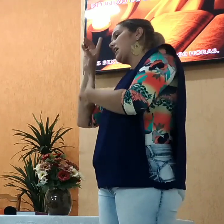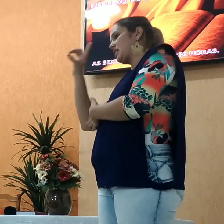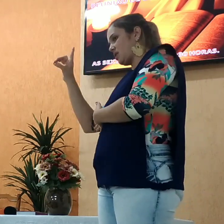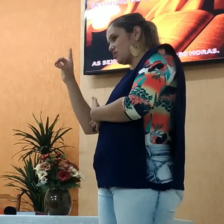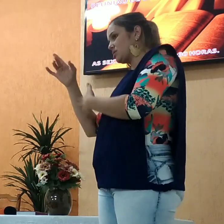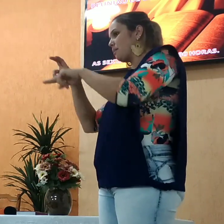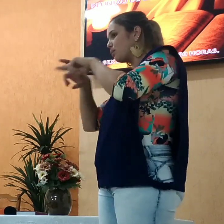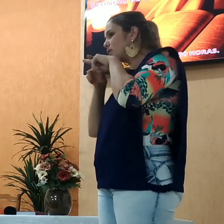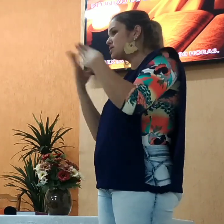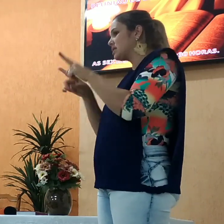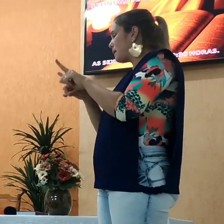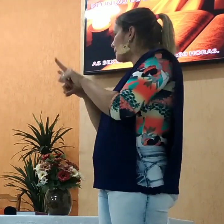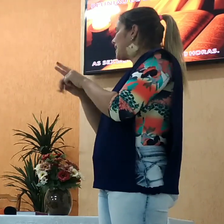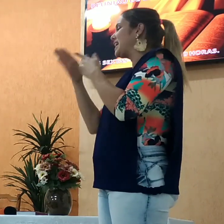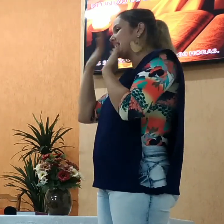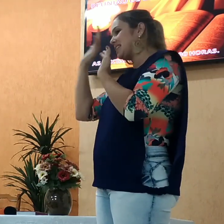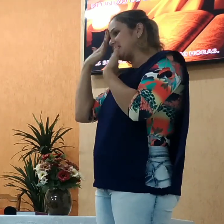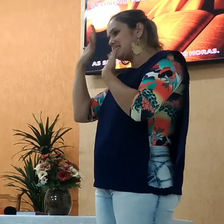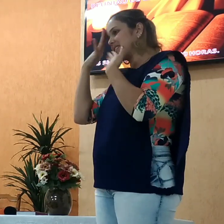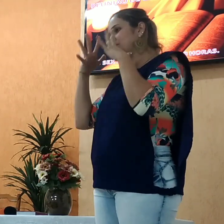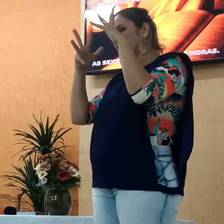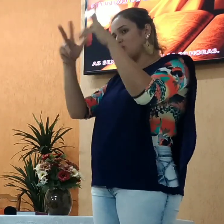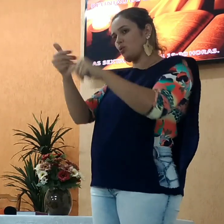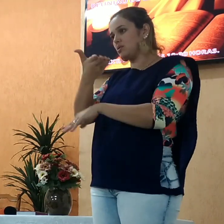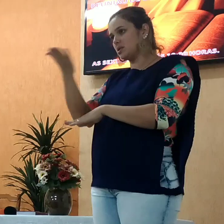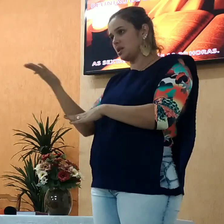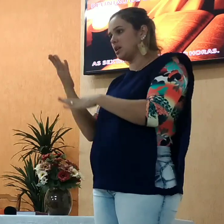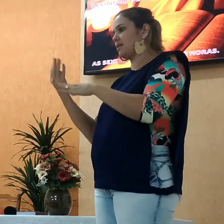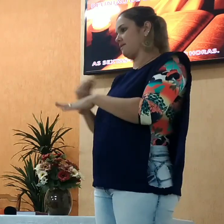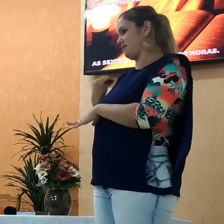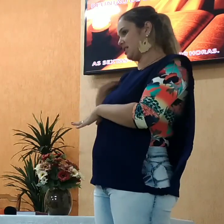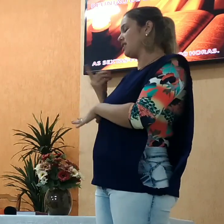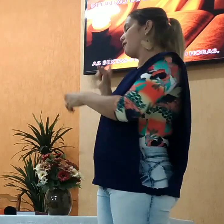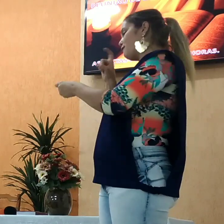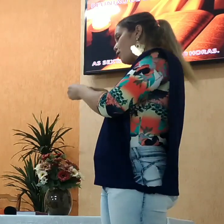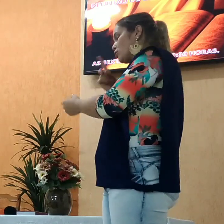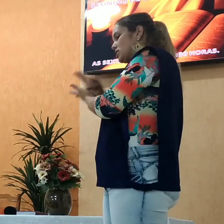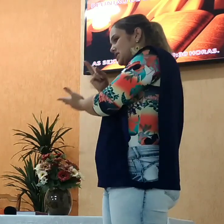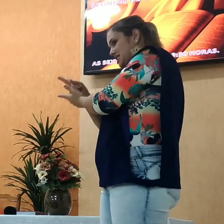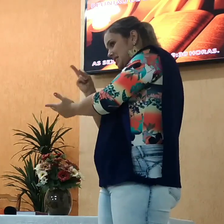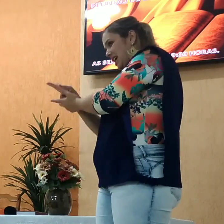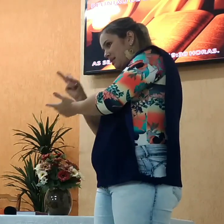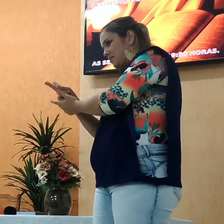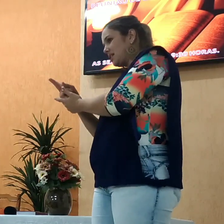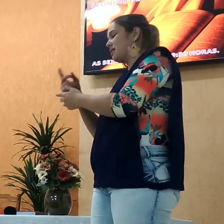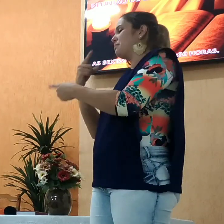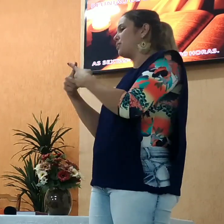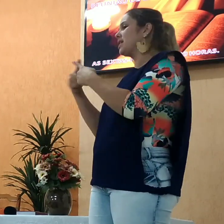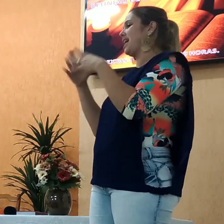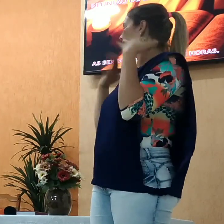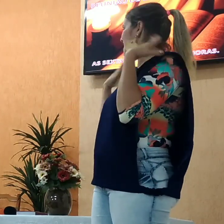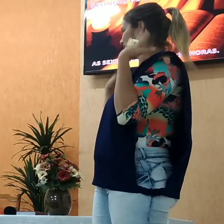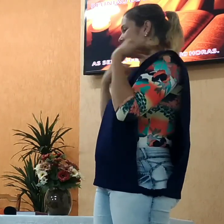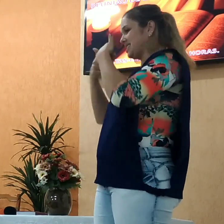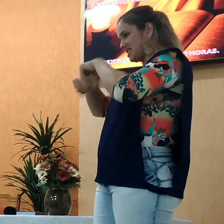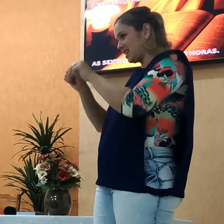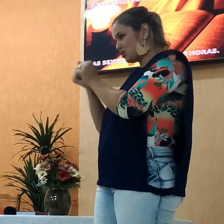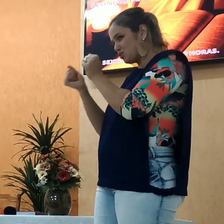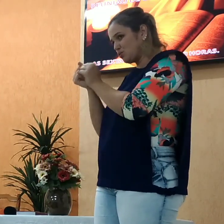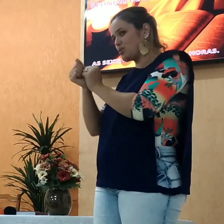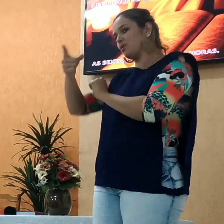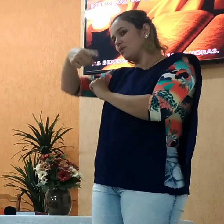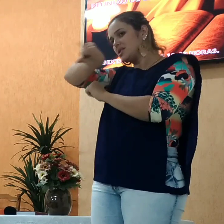agradecemos vocês também pela presença de vocês aqui, e que volte sempre a estar conosco. Sempre é uma alegria ter vocês aqui,